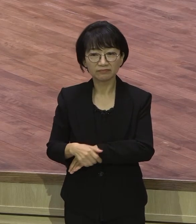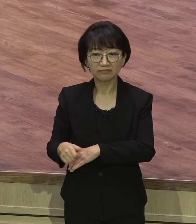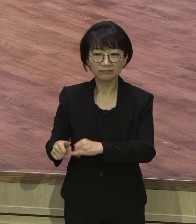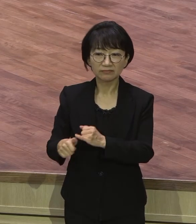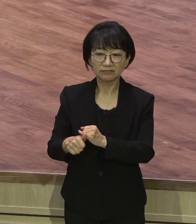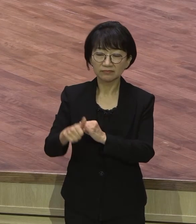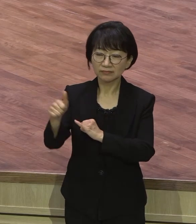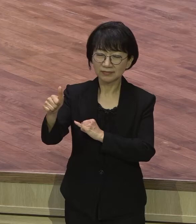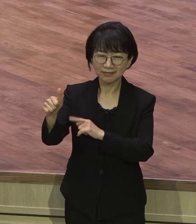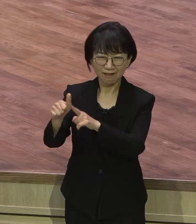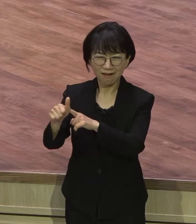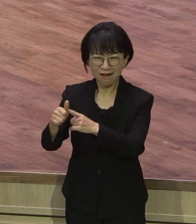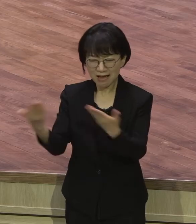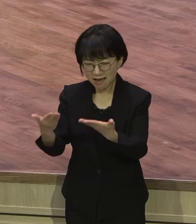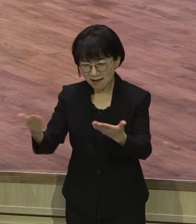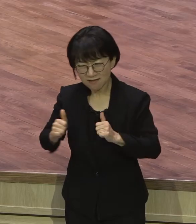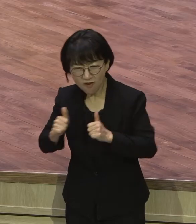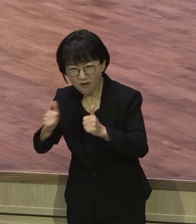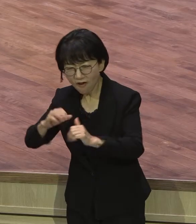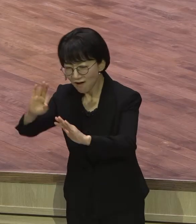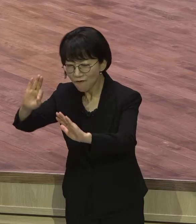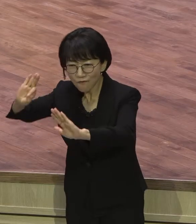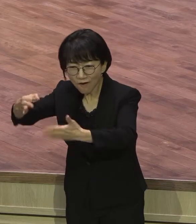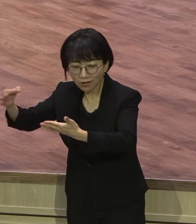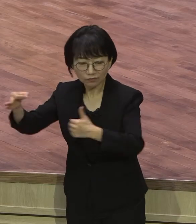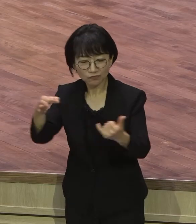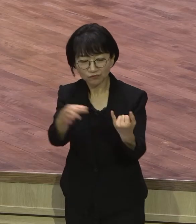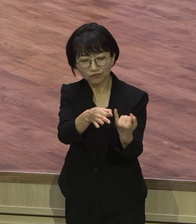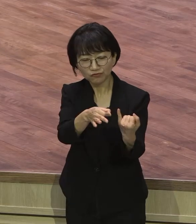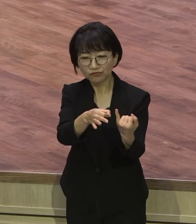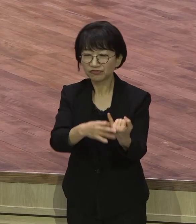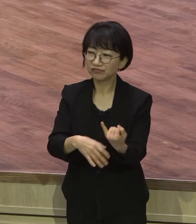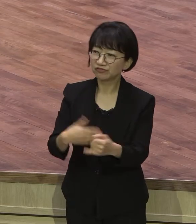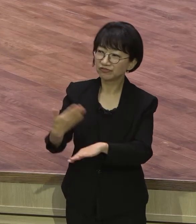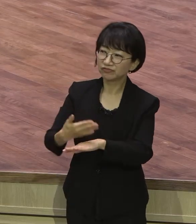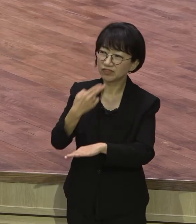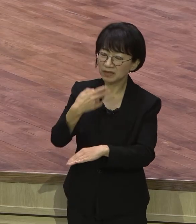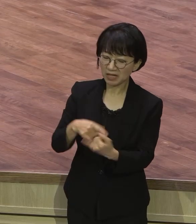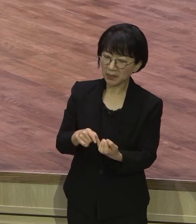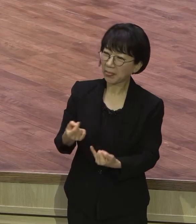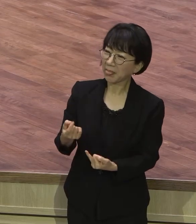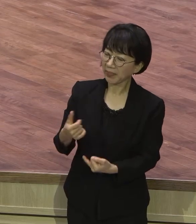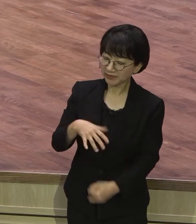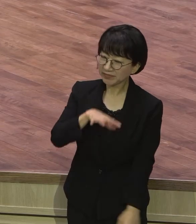죽으라고 한 달도 일해갖고 월급 갖다줘도 불평만 하지 감사가 없어.